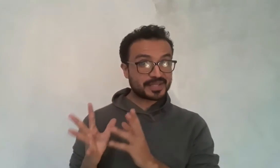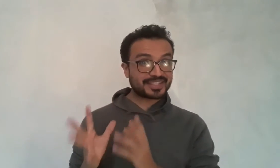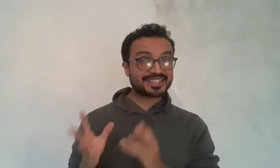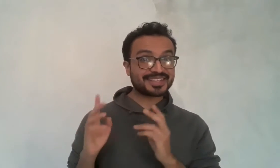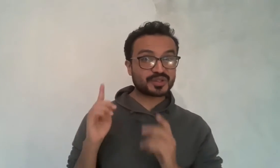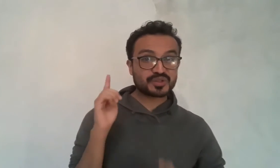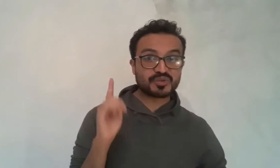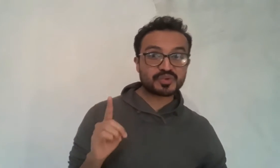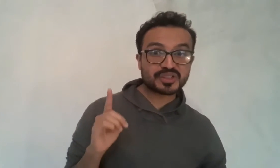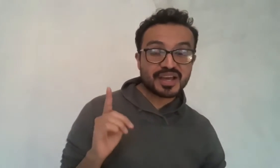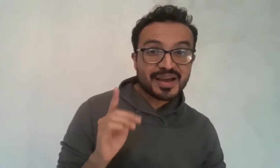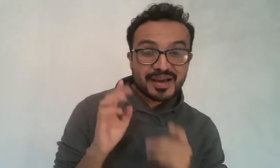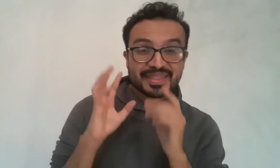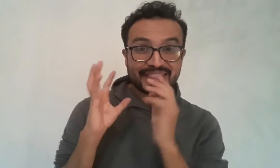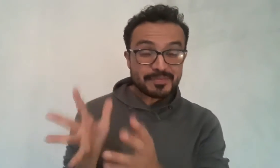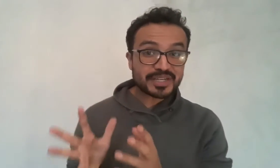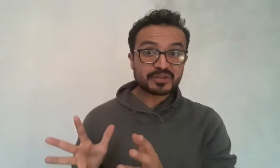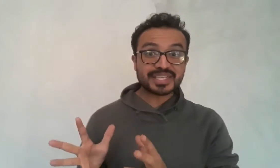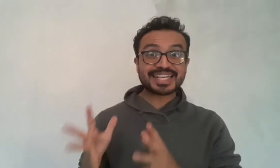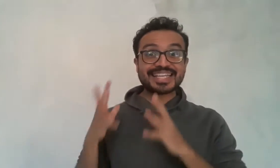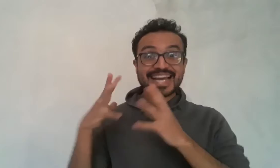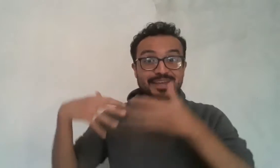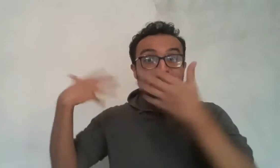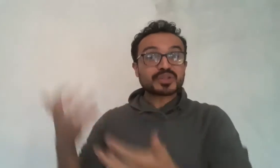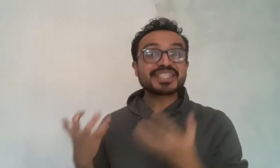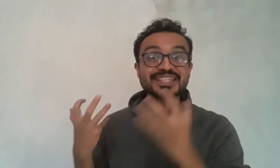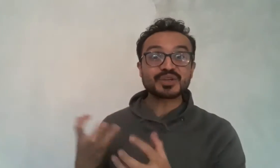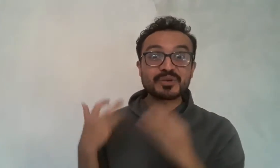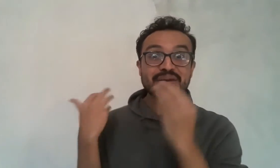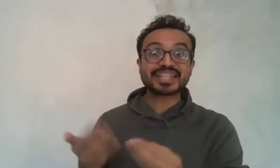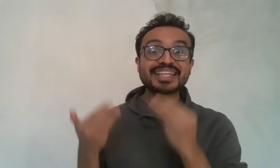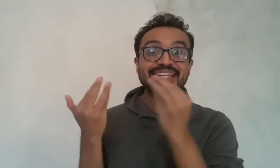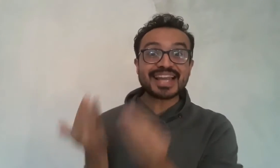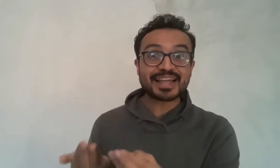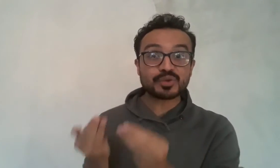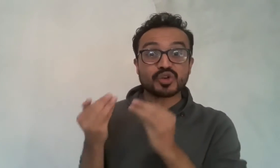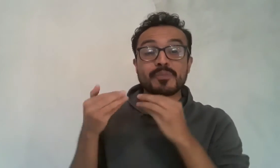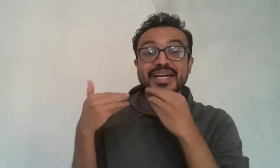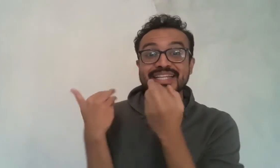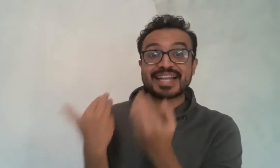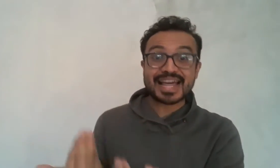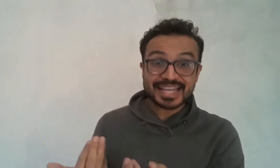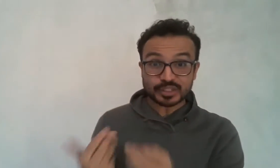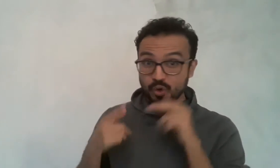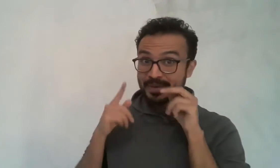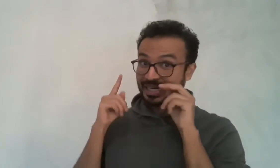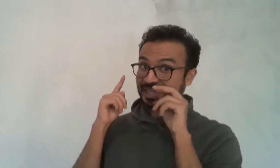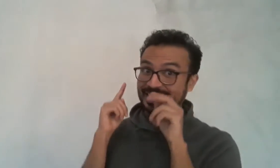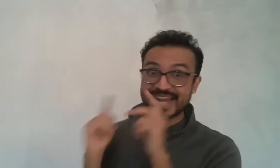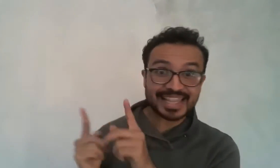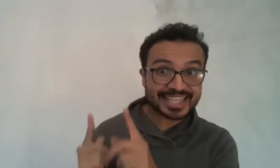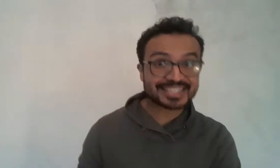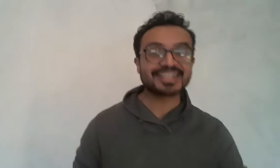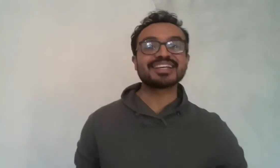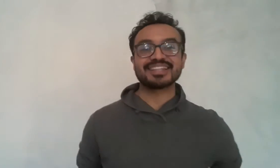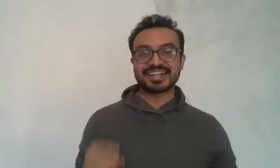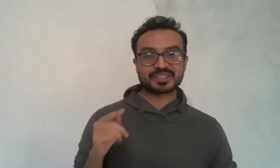Específicamente ciertos grupos de personas que ya de por sí son marginados o marginadas o marginades de la